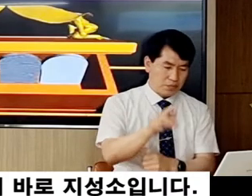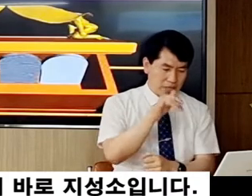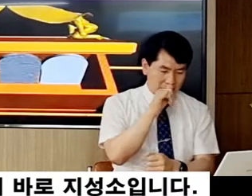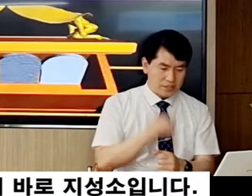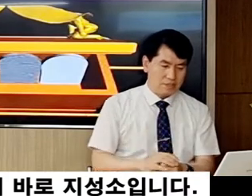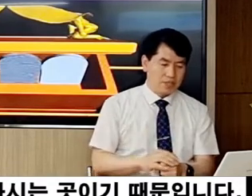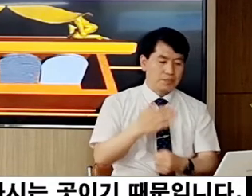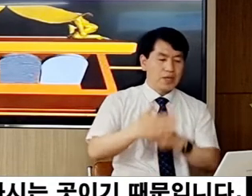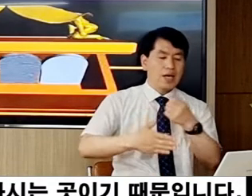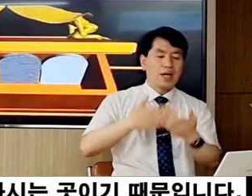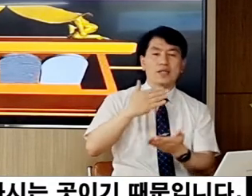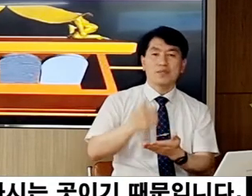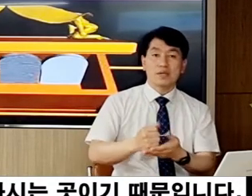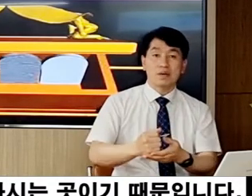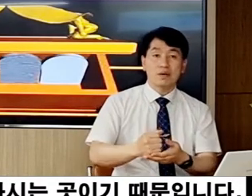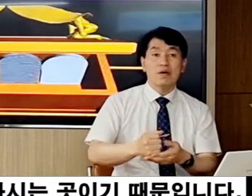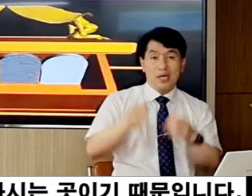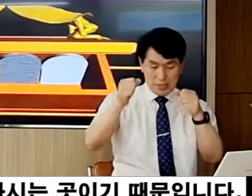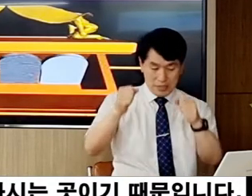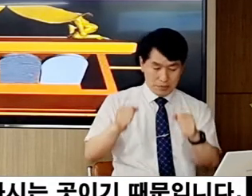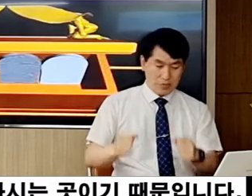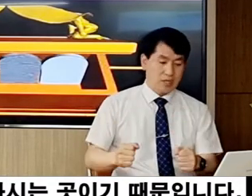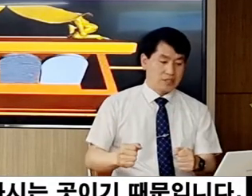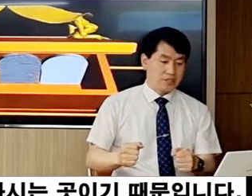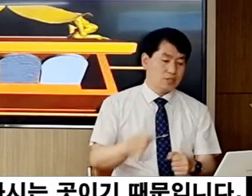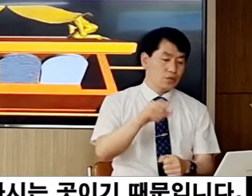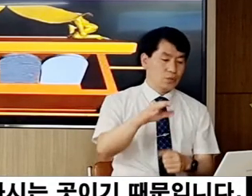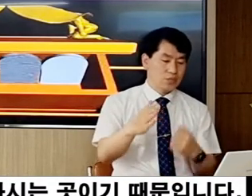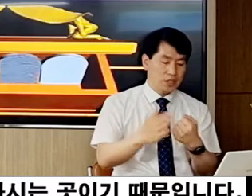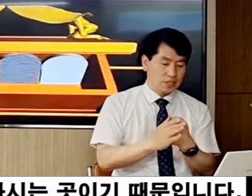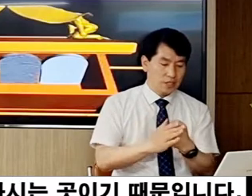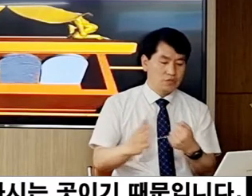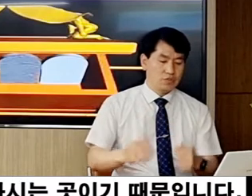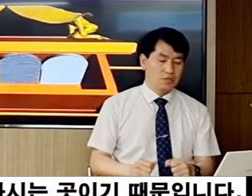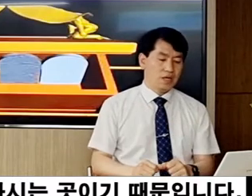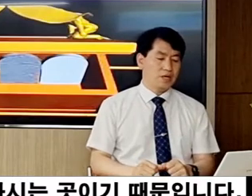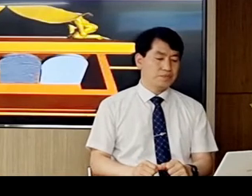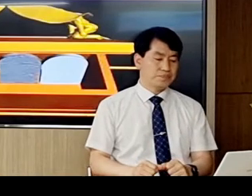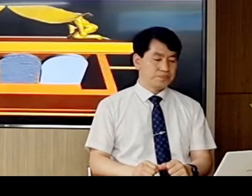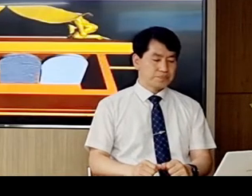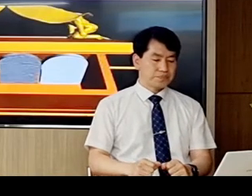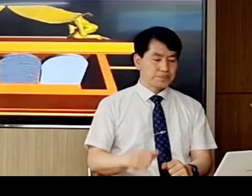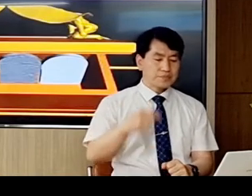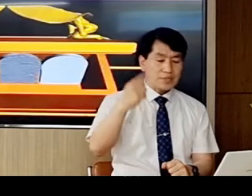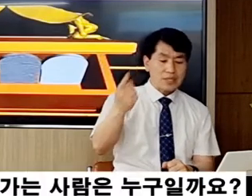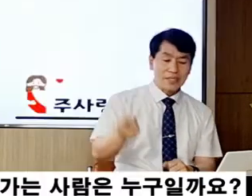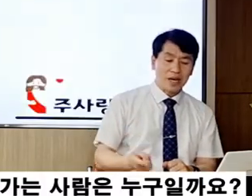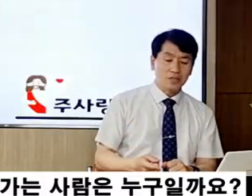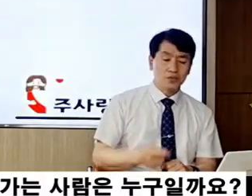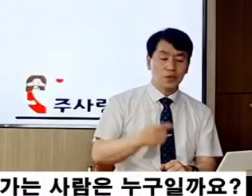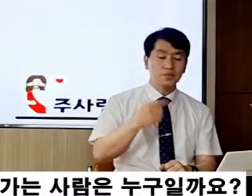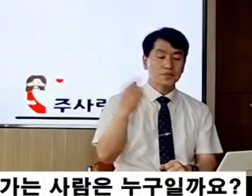의미가 있습니다. 하나님께서 임재하시는 곳이기 때문입니다. 다음으로